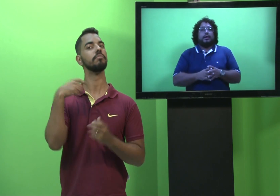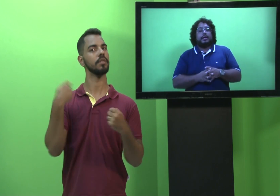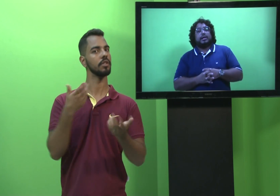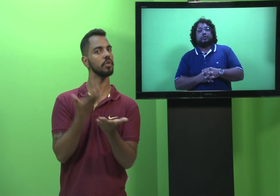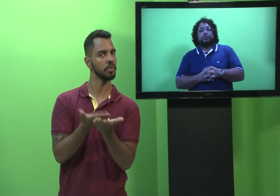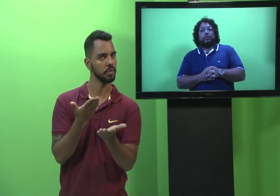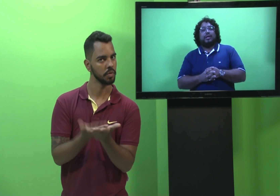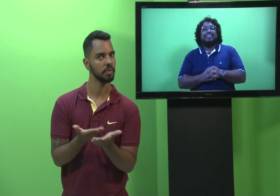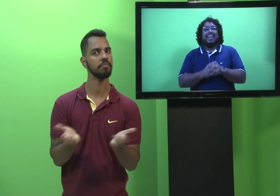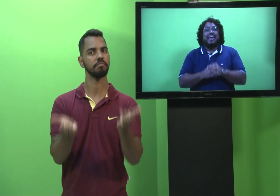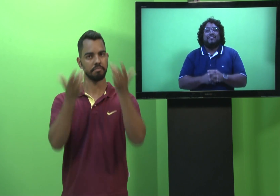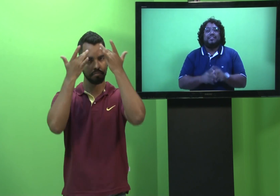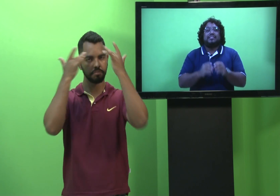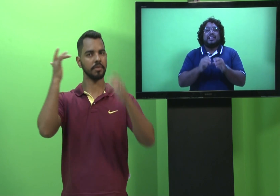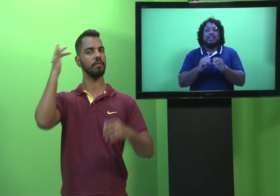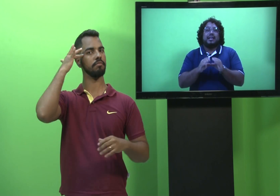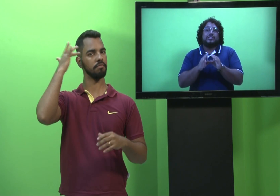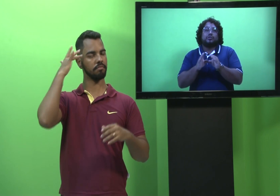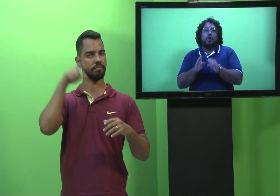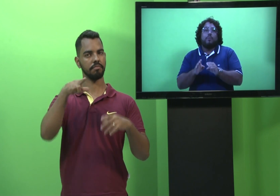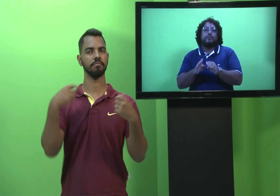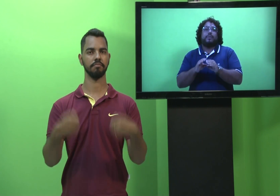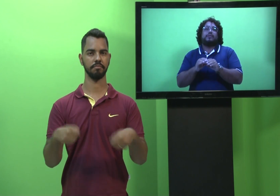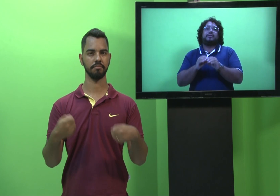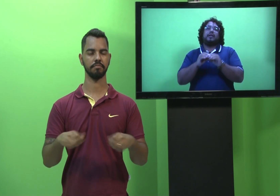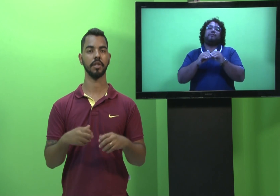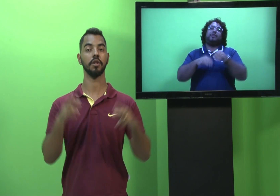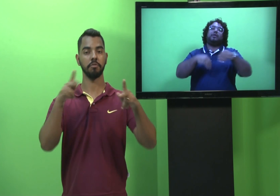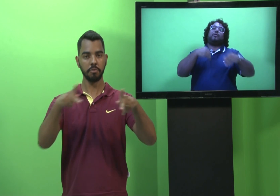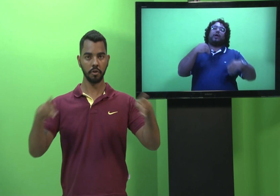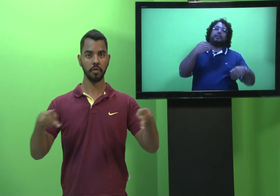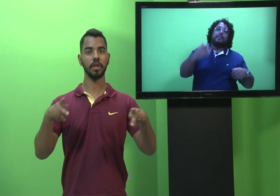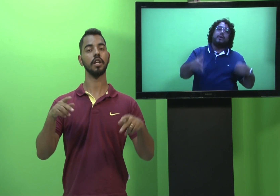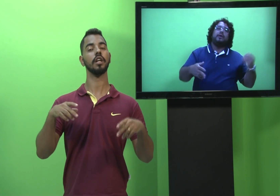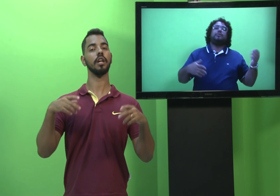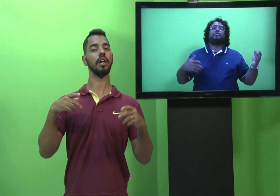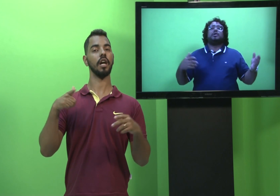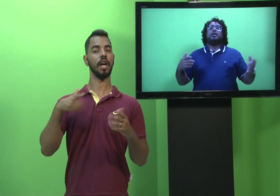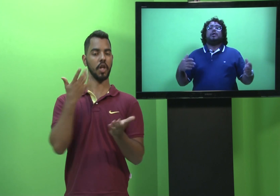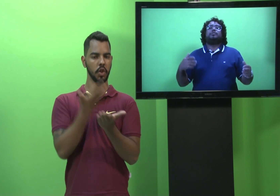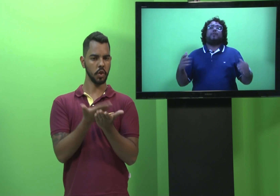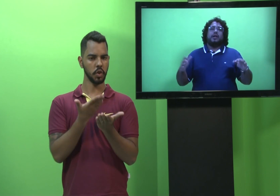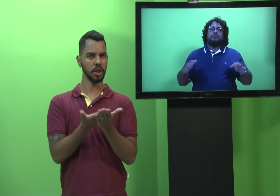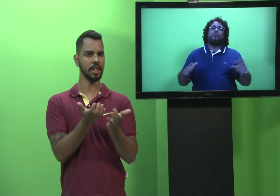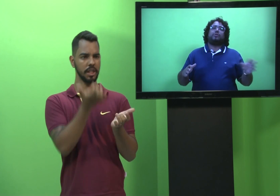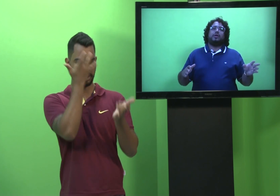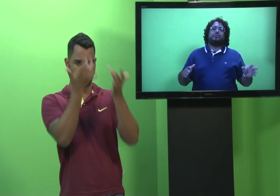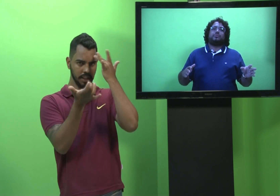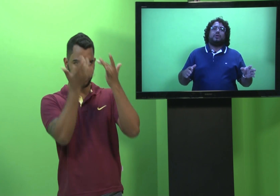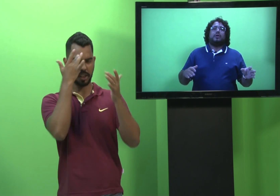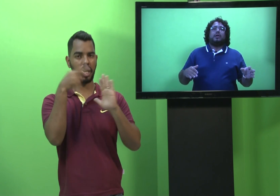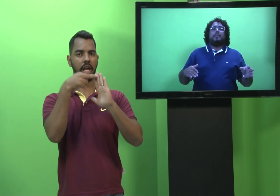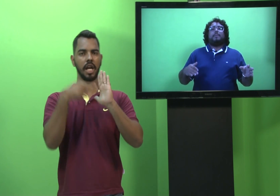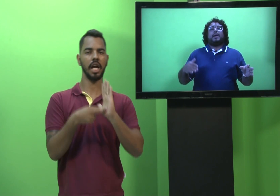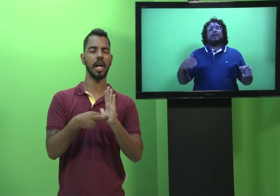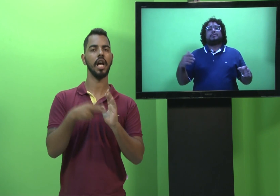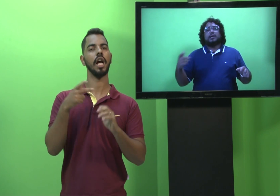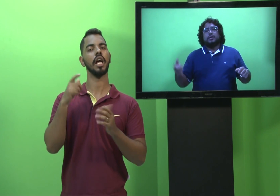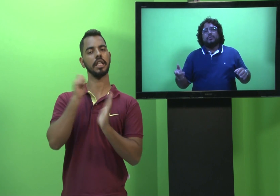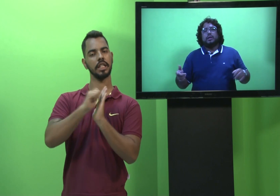que leciona, deve seguir as normas para escrever corretamente em diferentes contextos, na preparação e